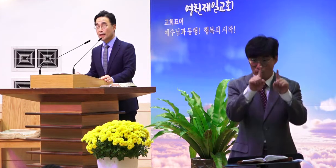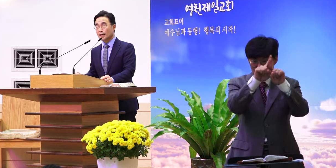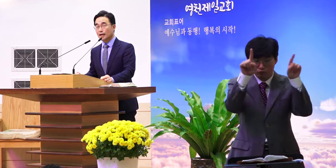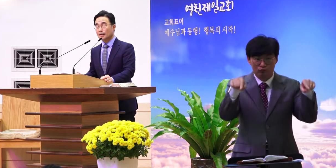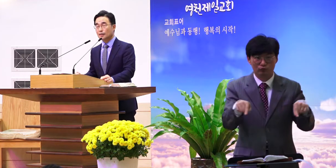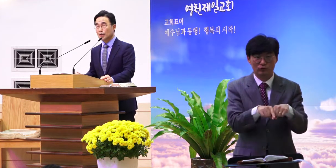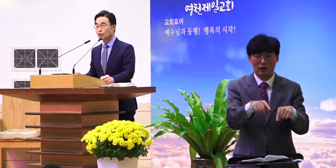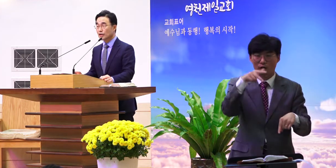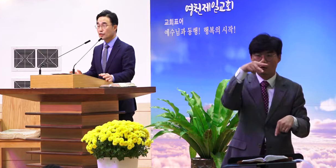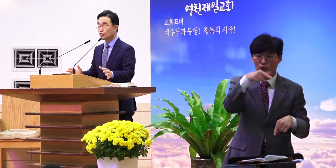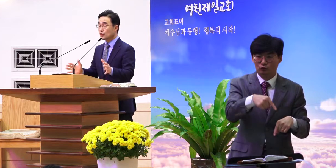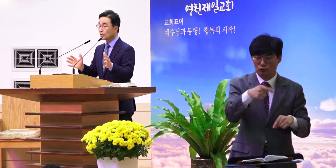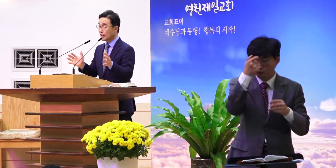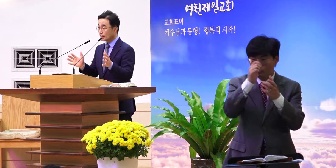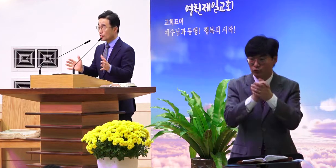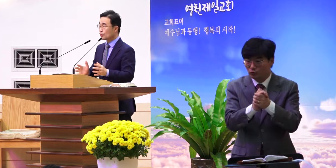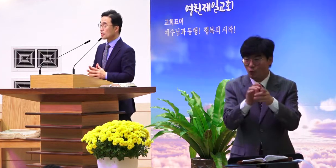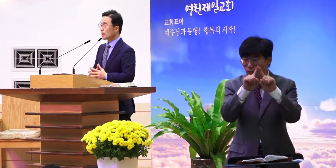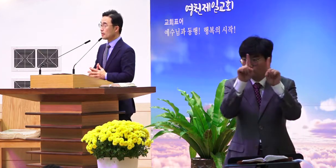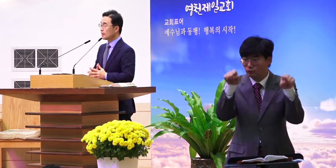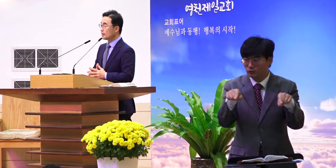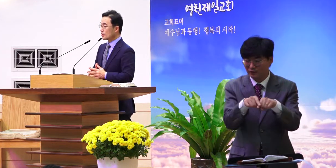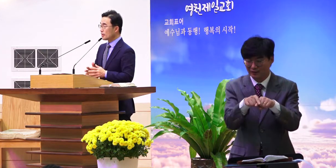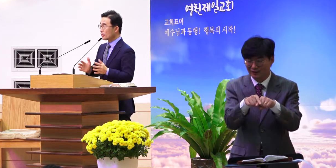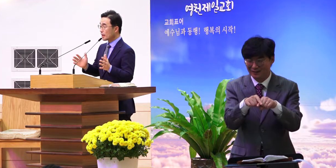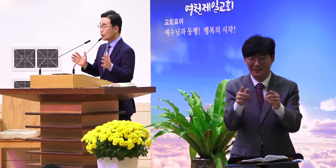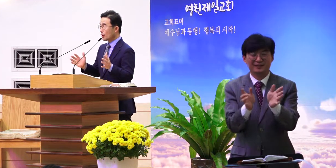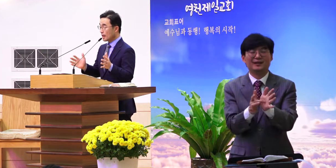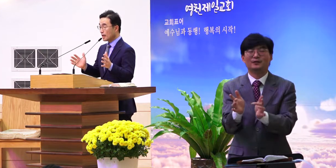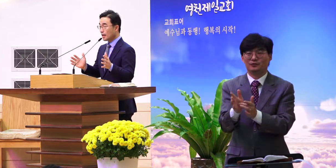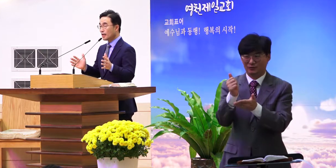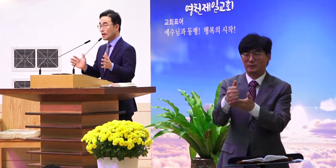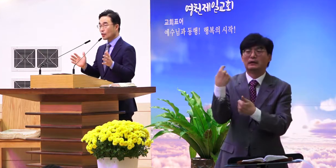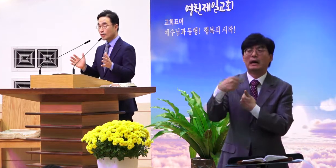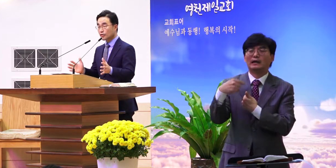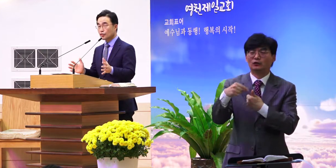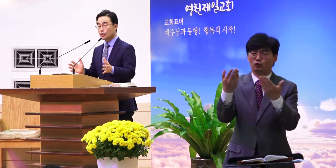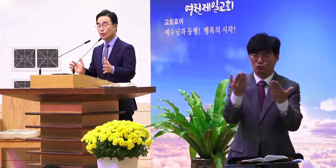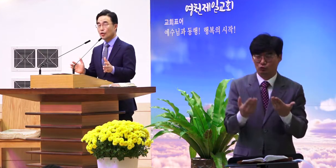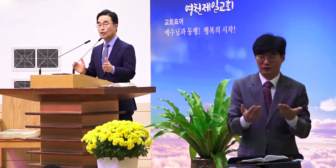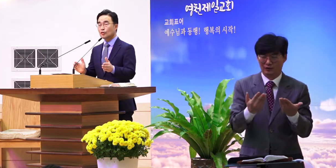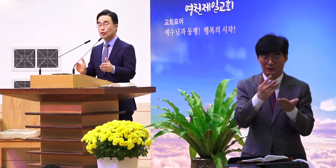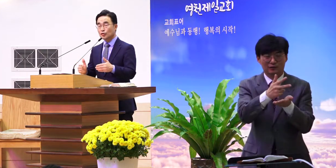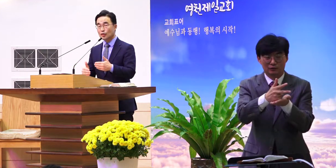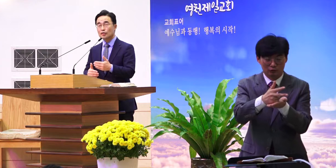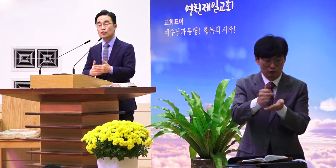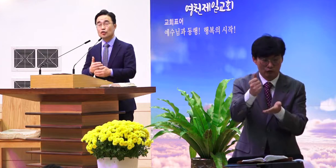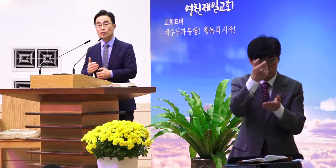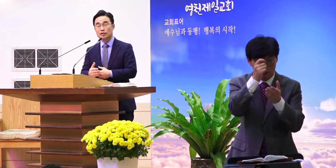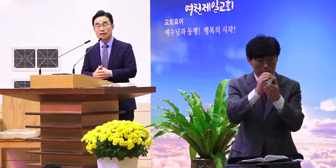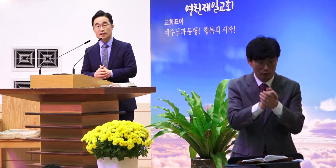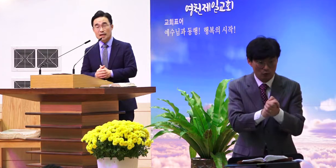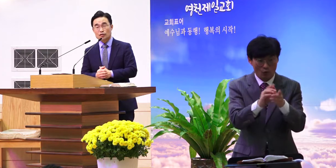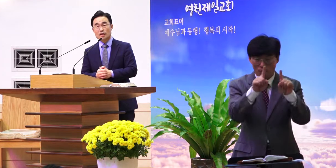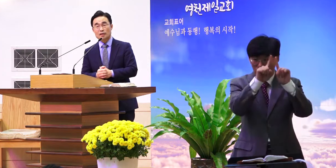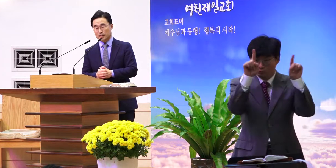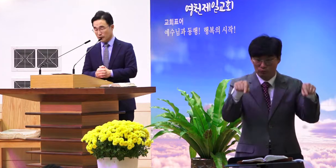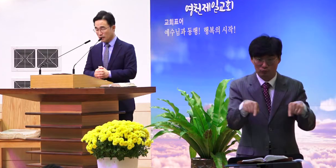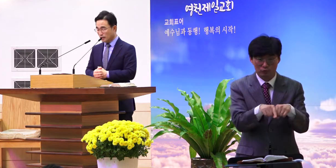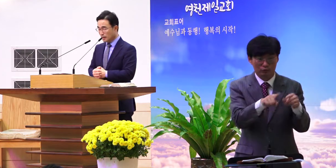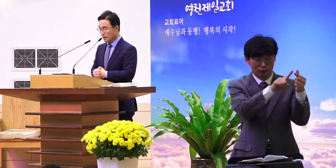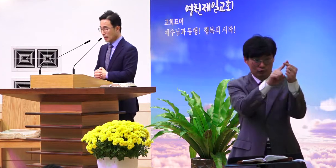왜 특별할까? 예수님께서 주기도문을 가르쳐 주셨잖아요. 너희는 이렇게 기도하라 하고 가르쳐 주셨고, 우리도 주기도문을 자주